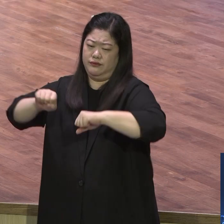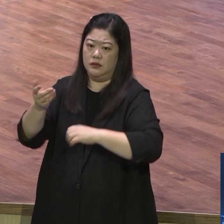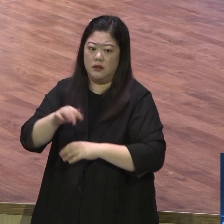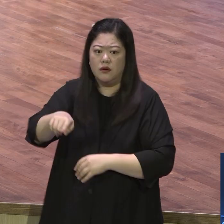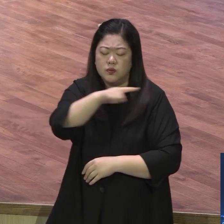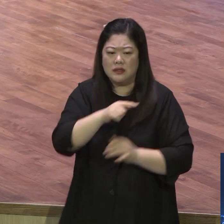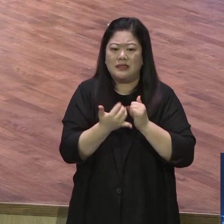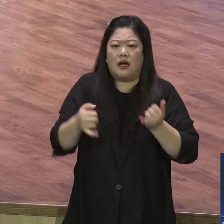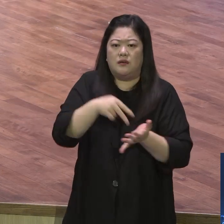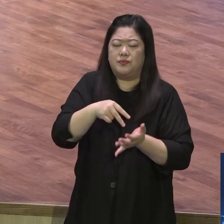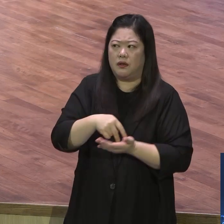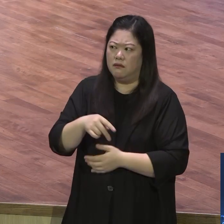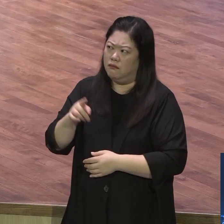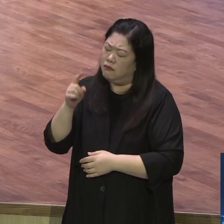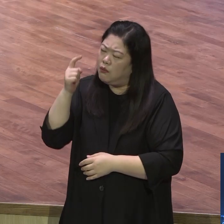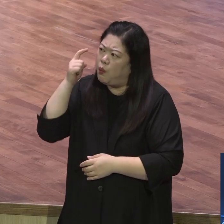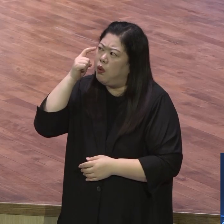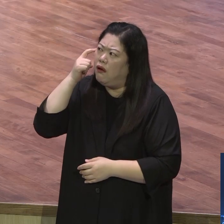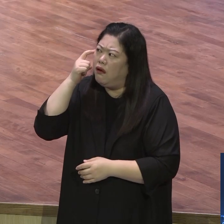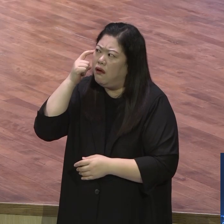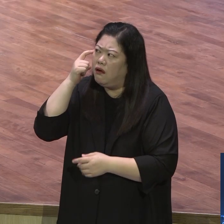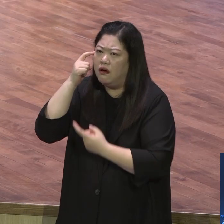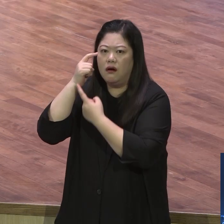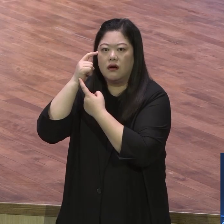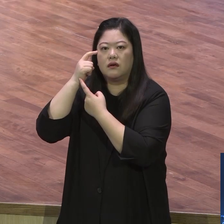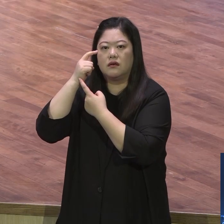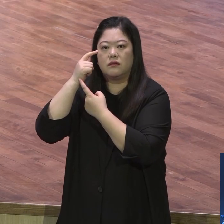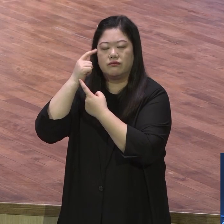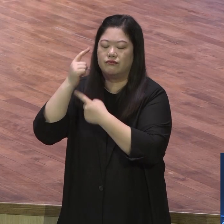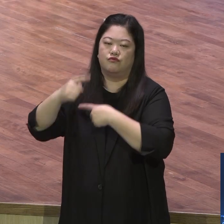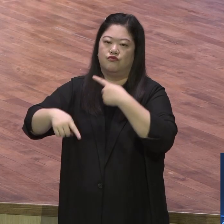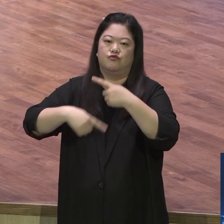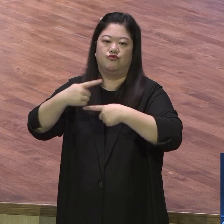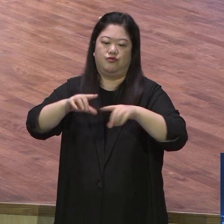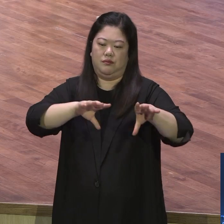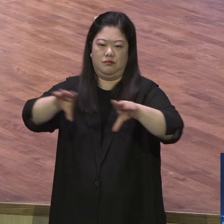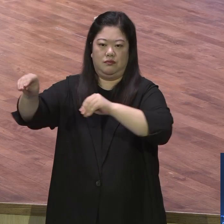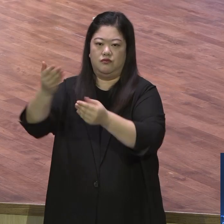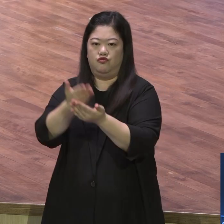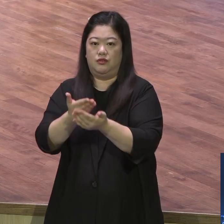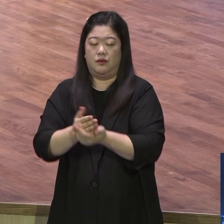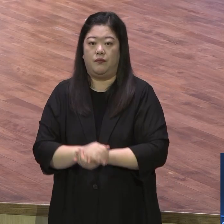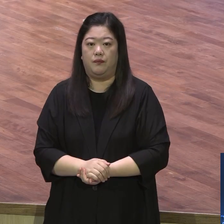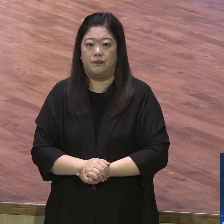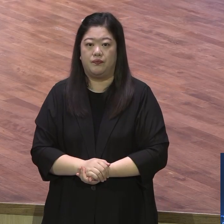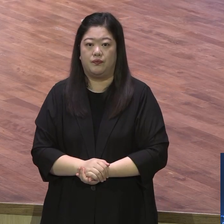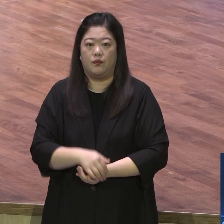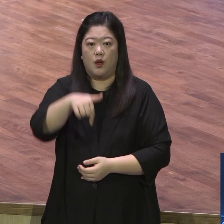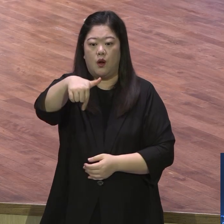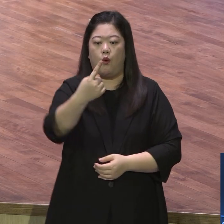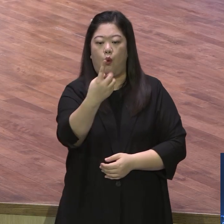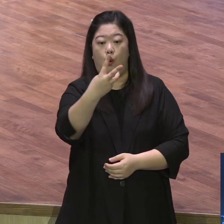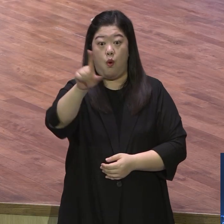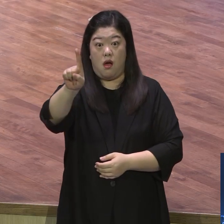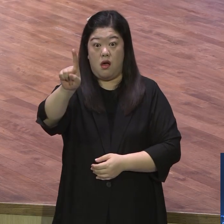지난 금요일에 말씀드렸죠 고라 자손들 왜? 하다 다 죽었어요 아시겠어요?